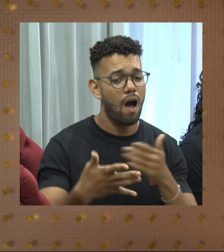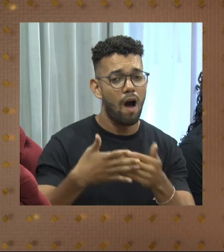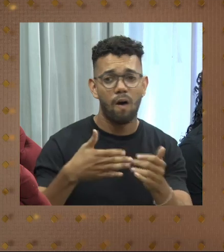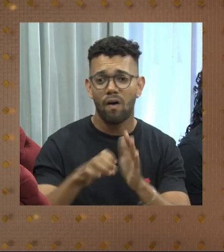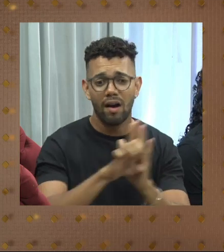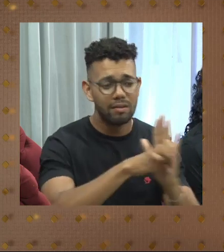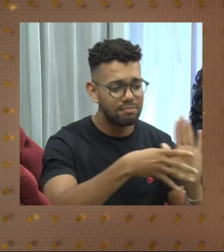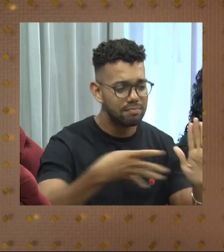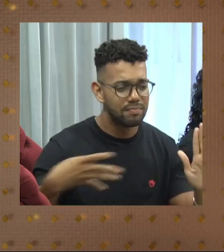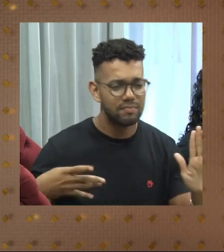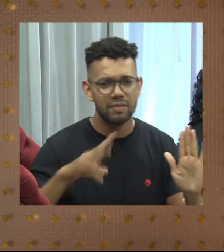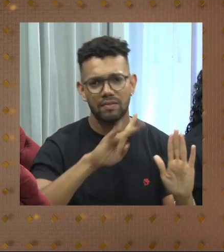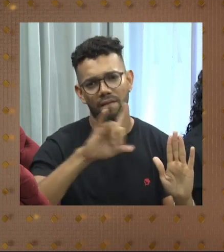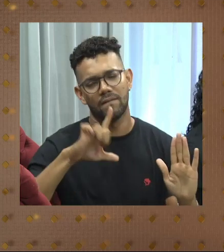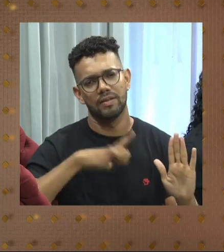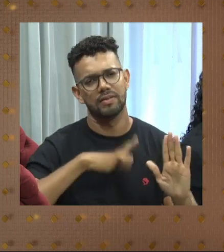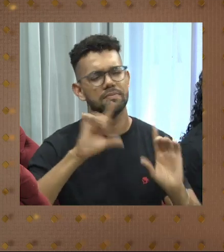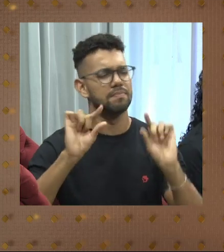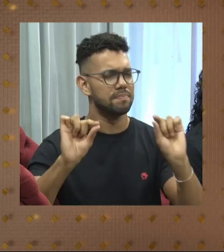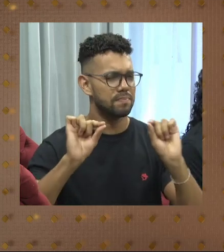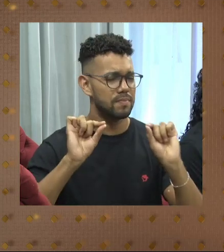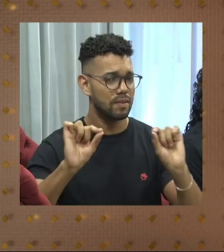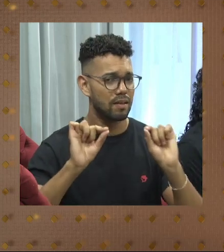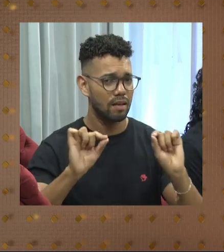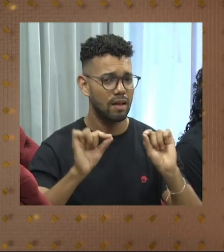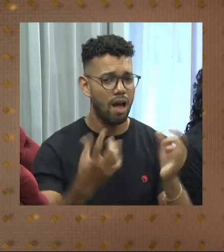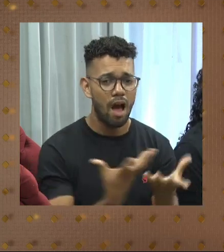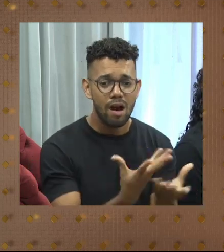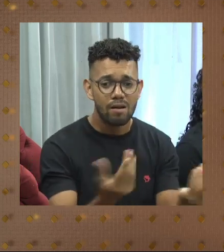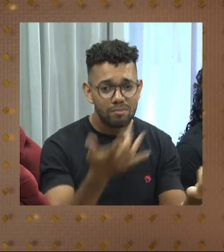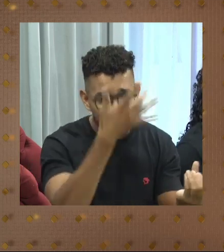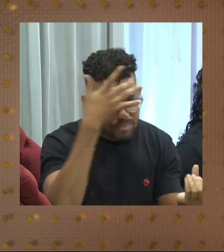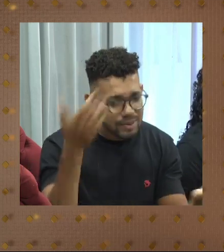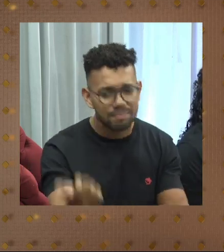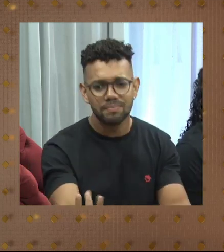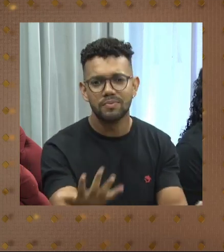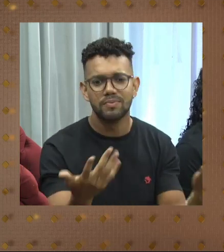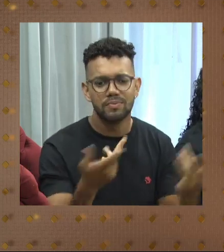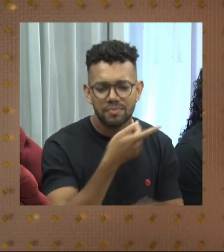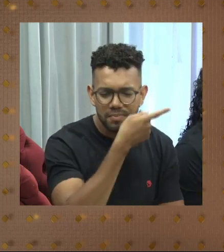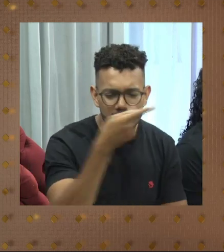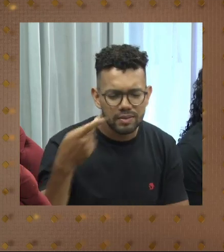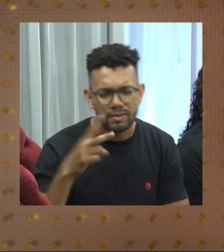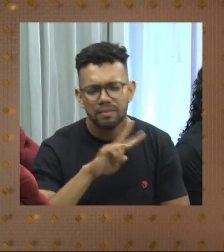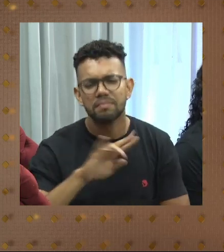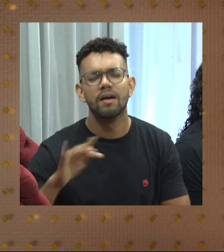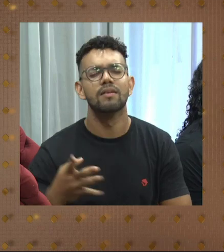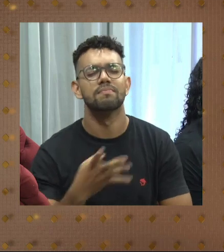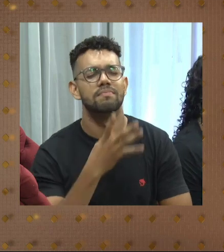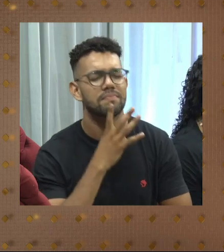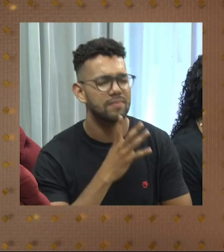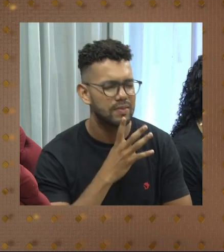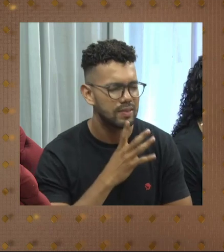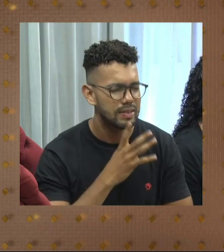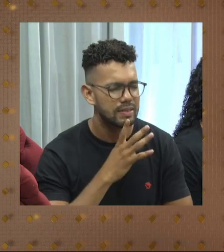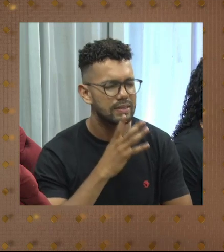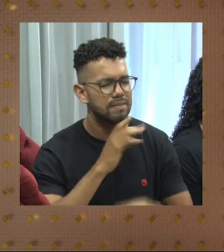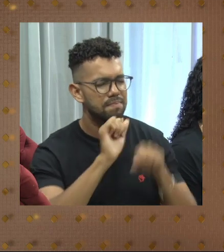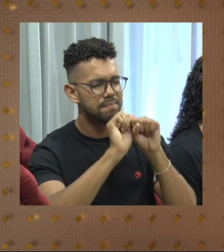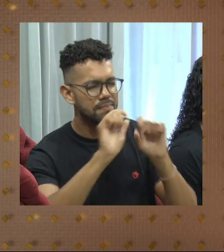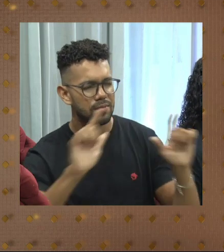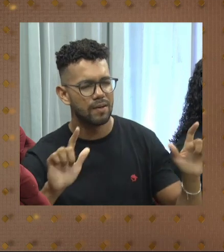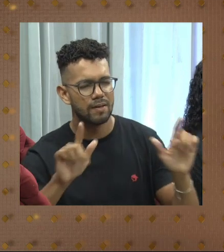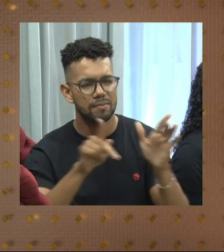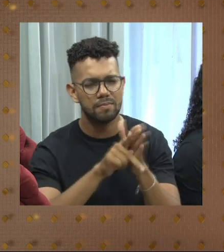é lotado, é cheio de visitantes, é cheio de obras de artistas piauienses, o que